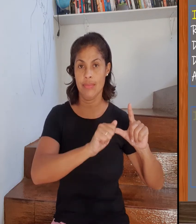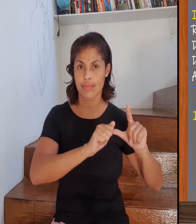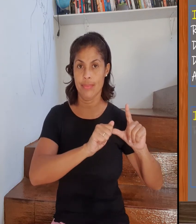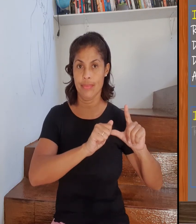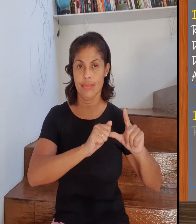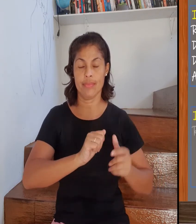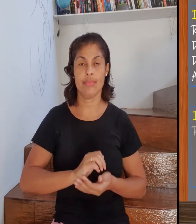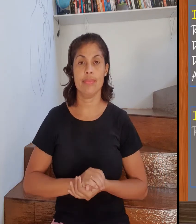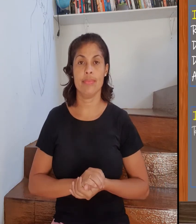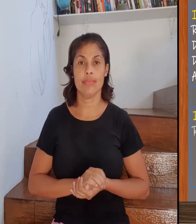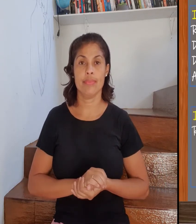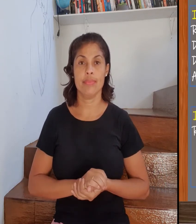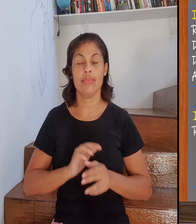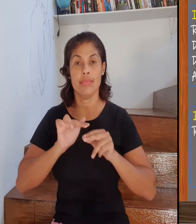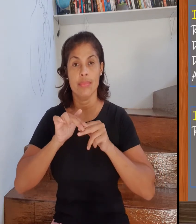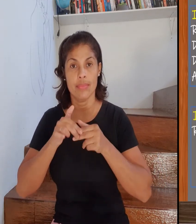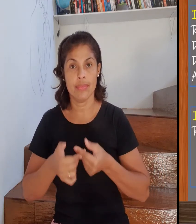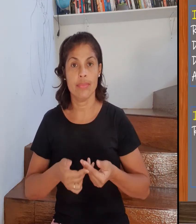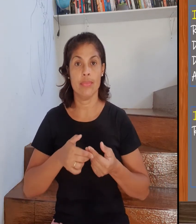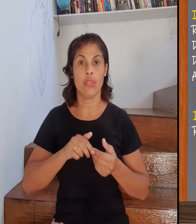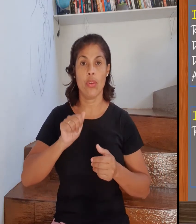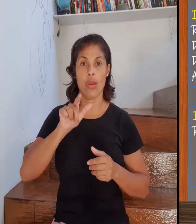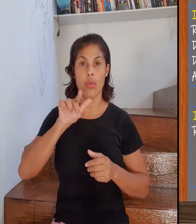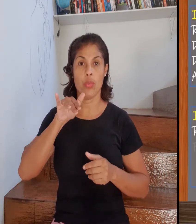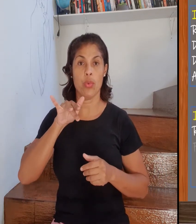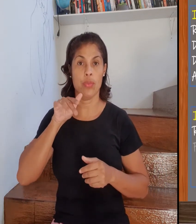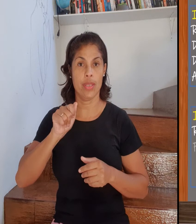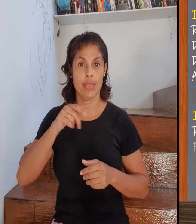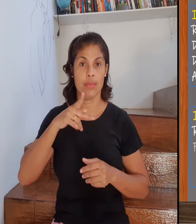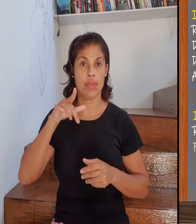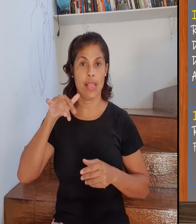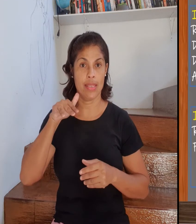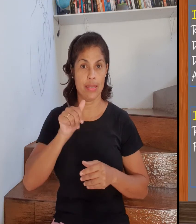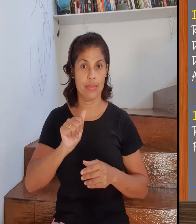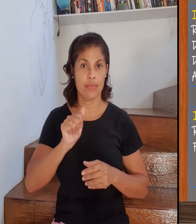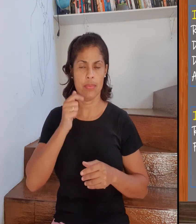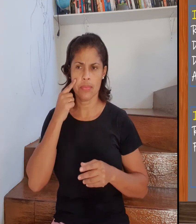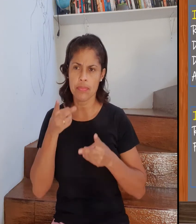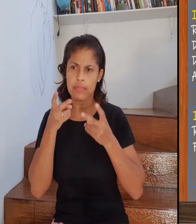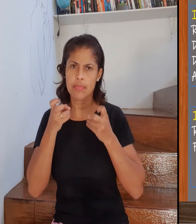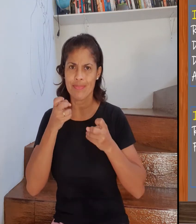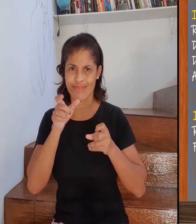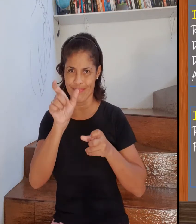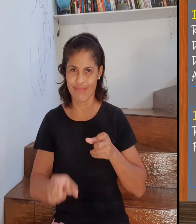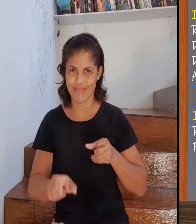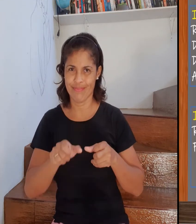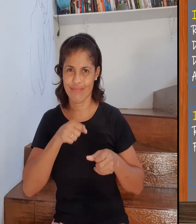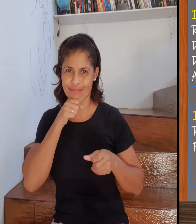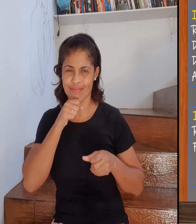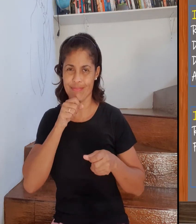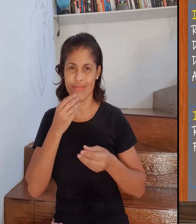fármaco. Devido à redução da albumina plasmática, podemos observar em idosos um favorecimento